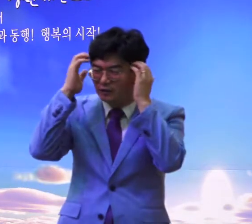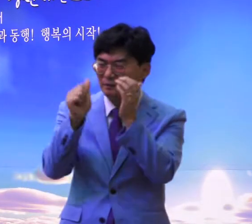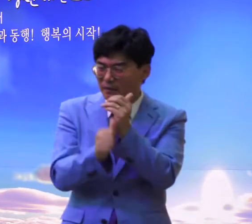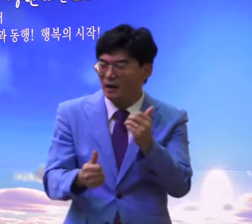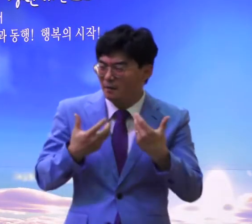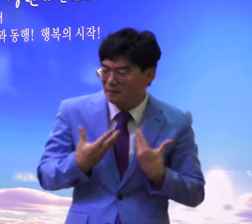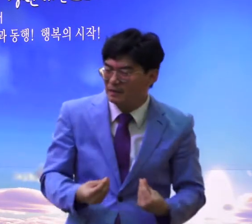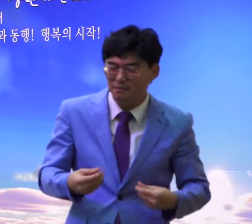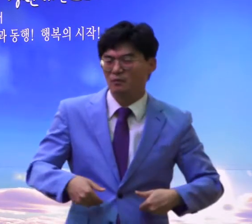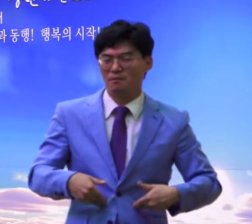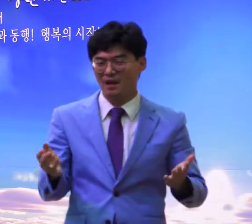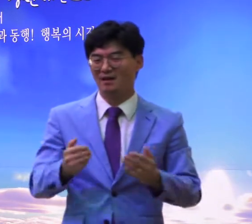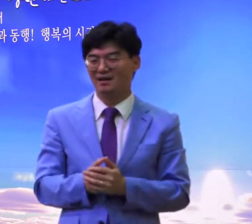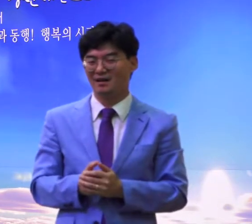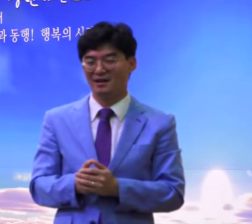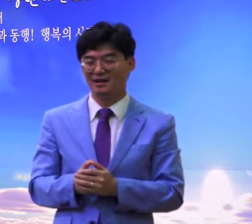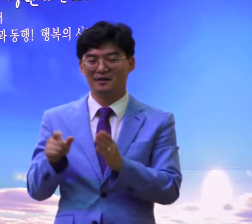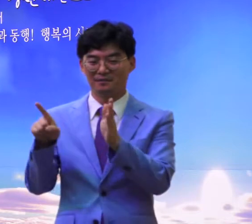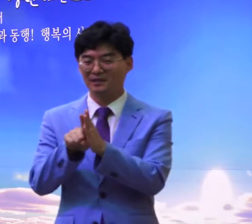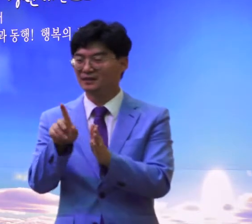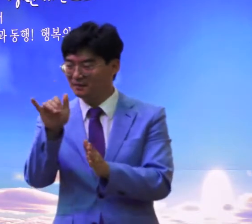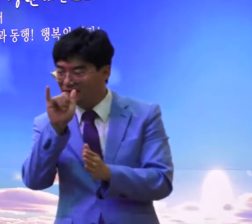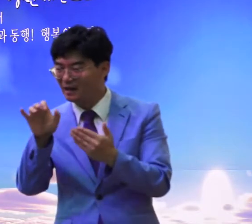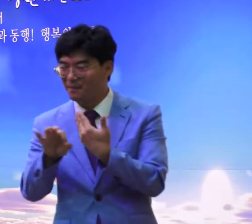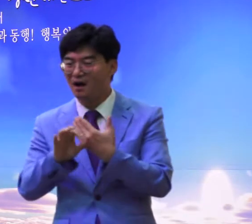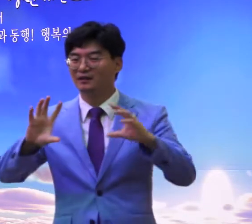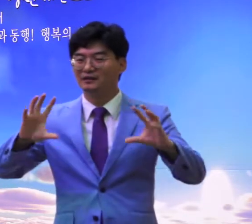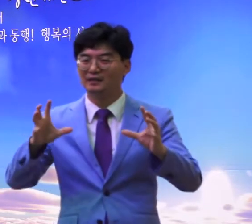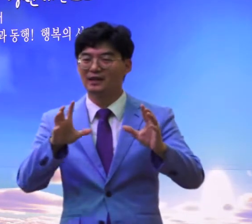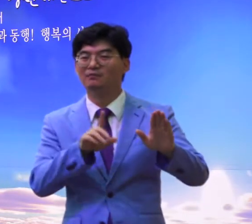우리를 감당하지 못할 것입니다.